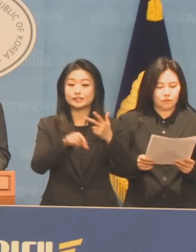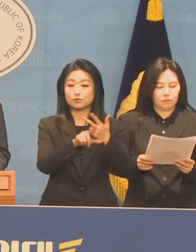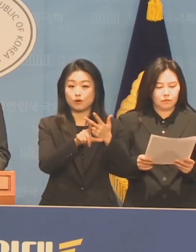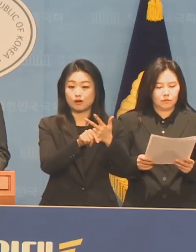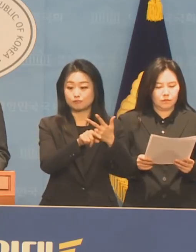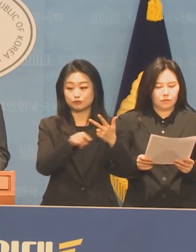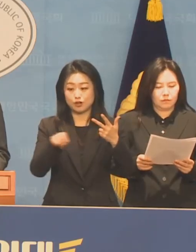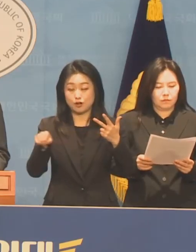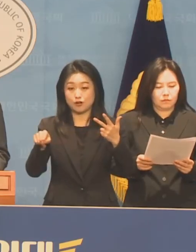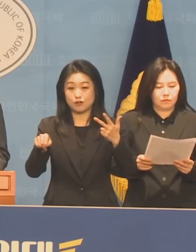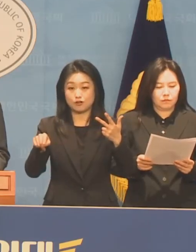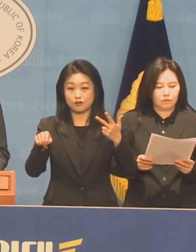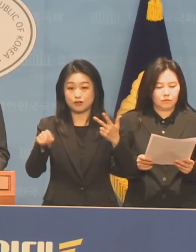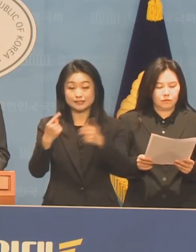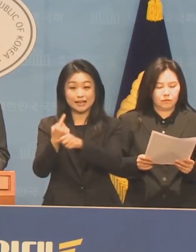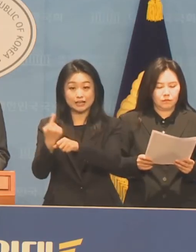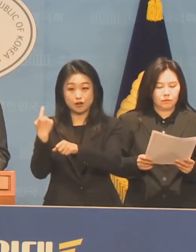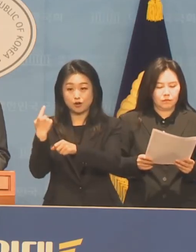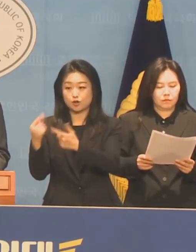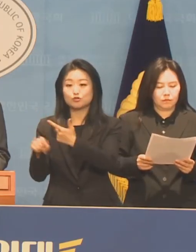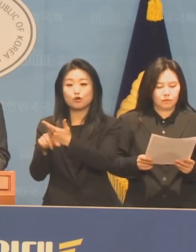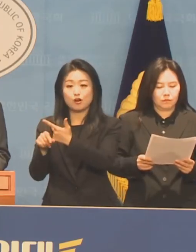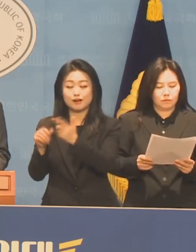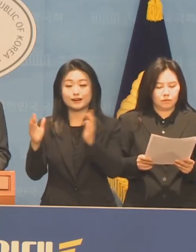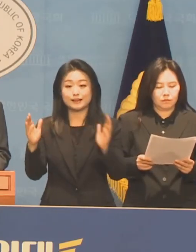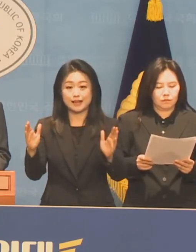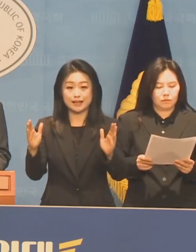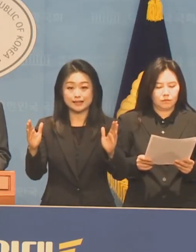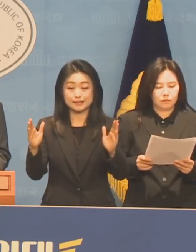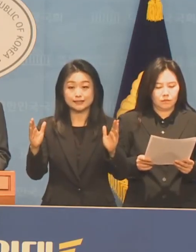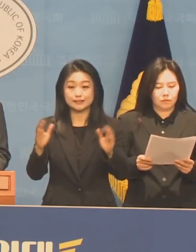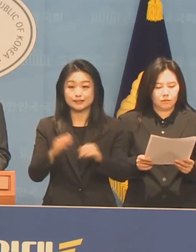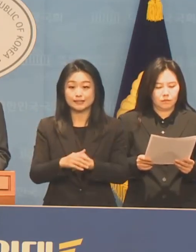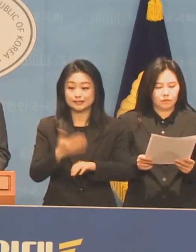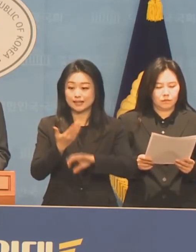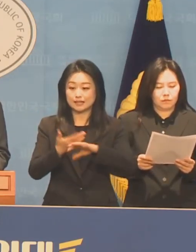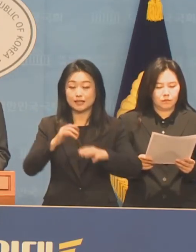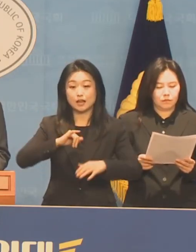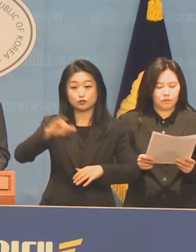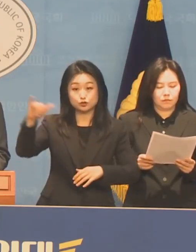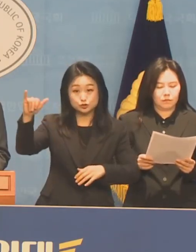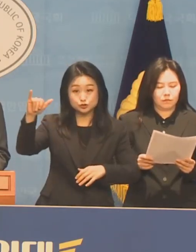7월부터 2024년 6월까지 출국 인원은